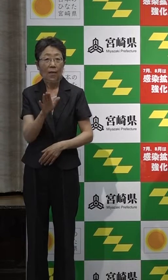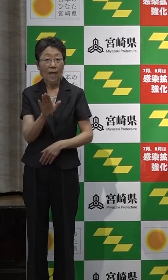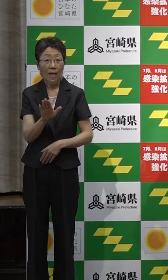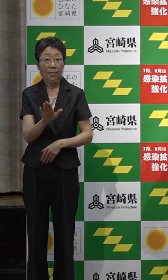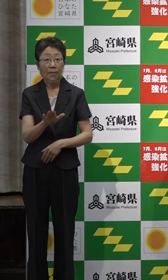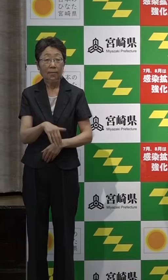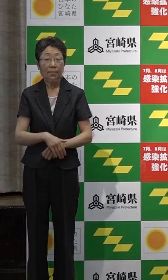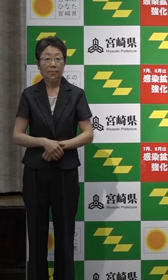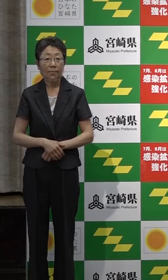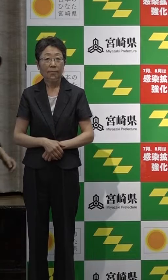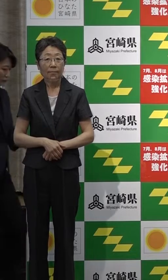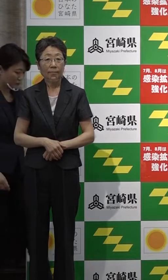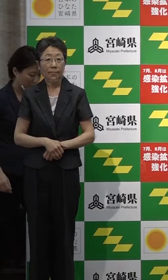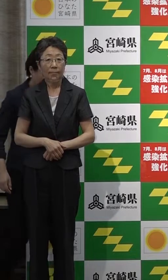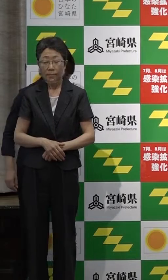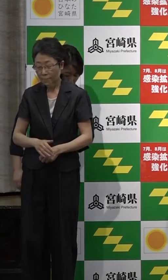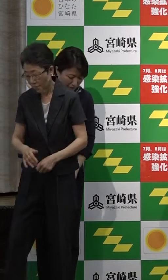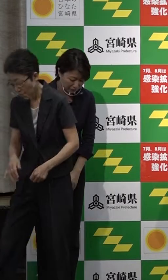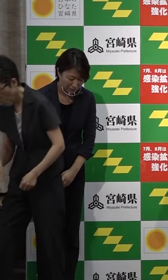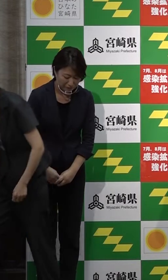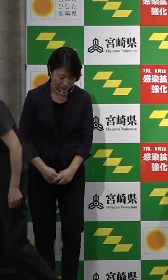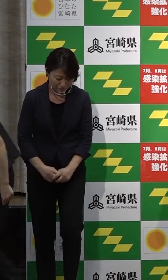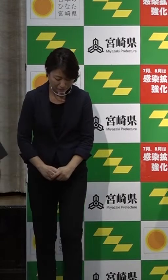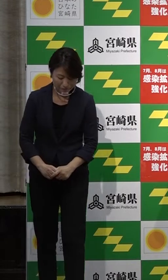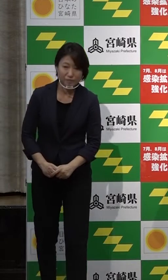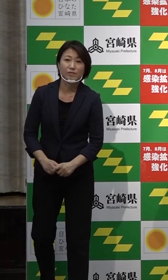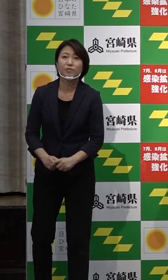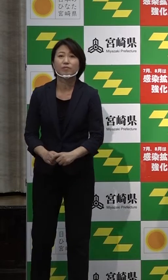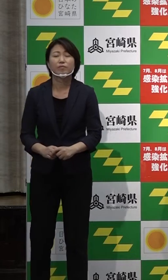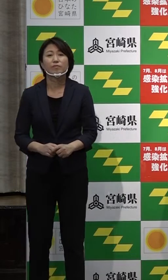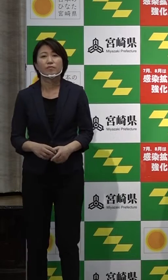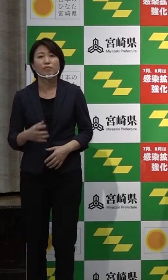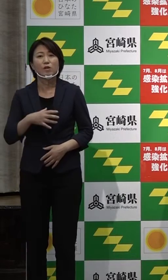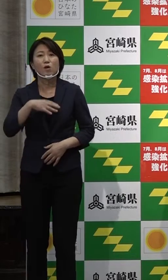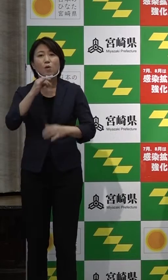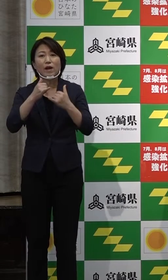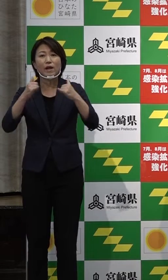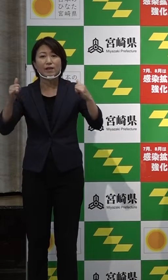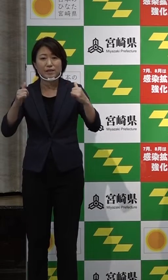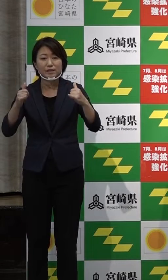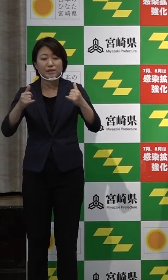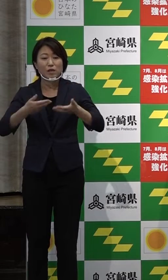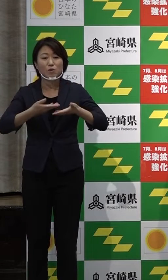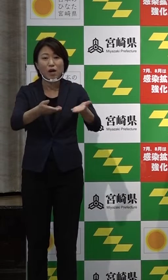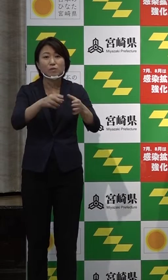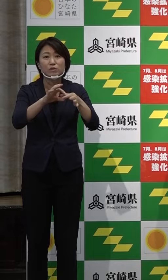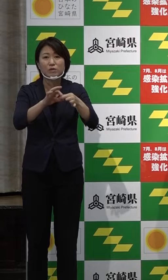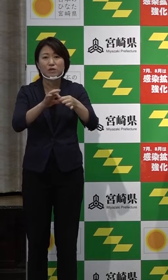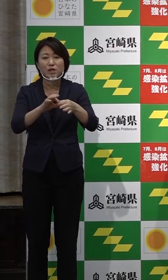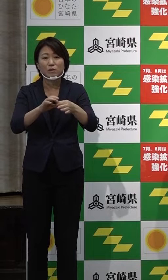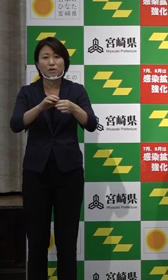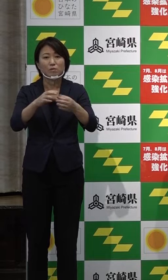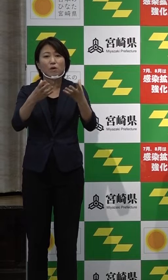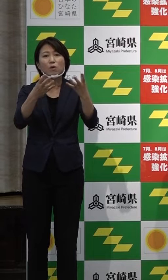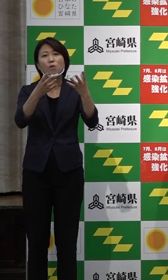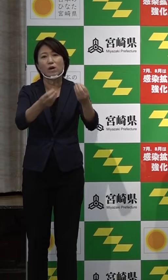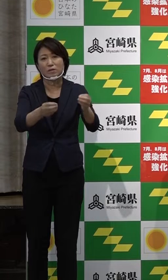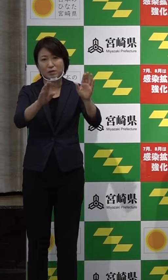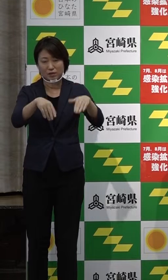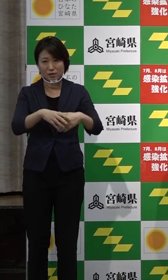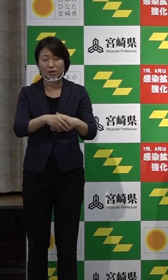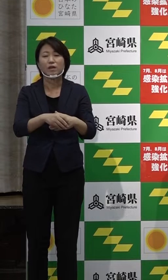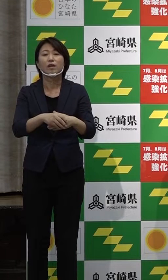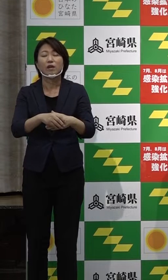い、高齢者分についてはすでに配分は完了しておりますので、あとは最終段階を迎えつ